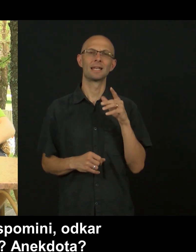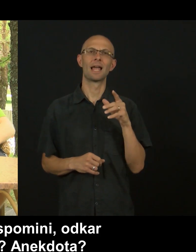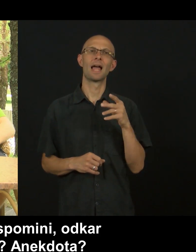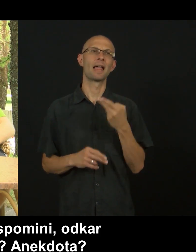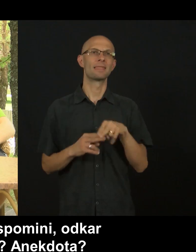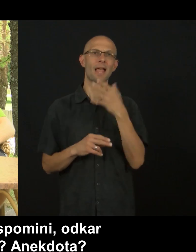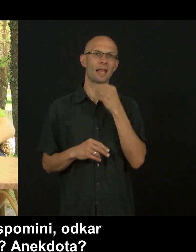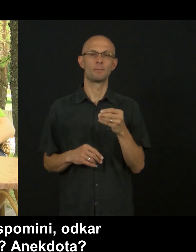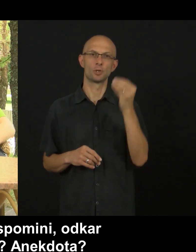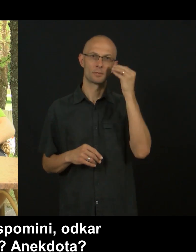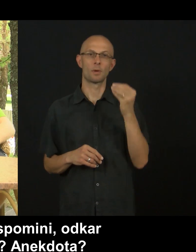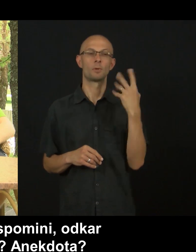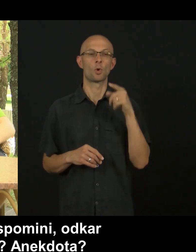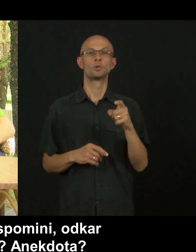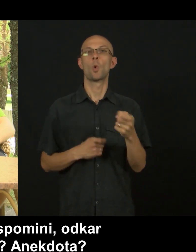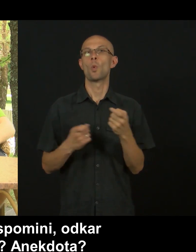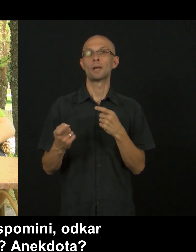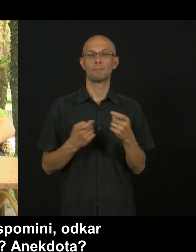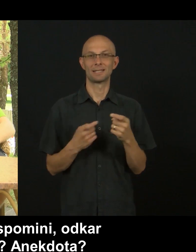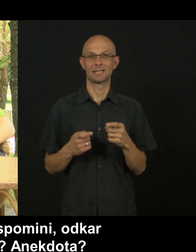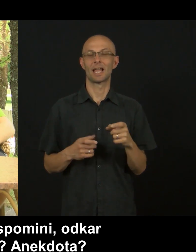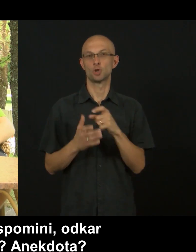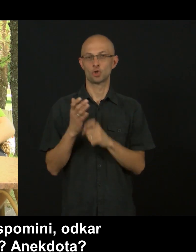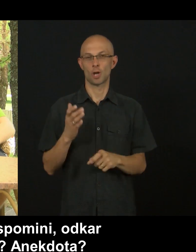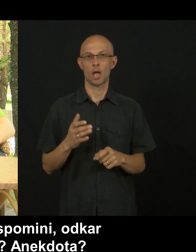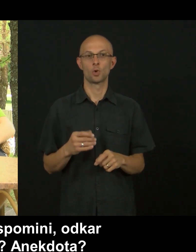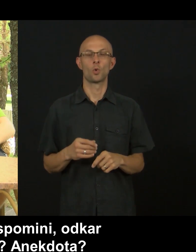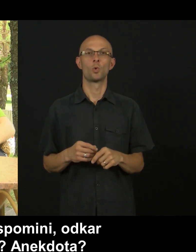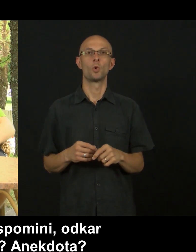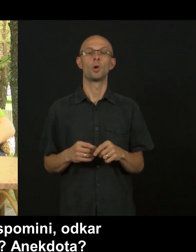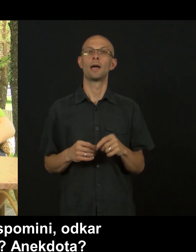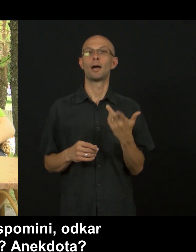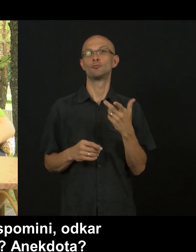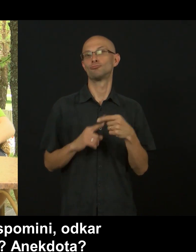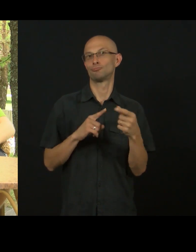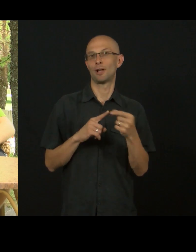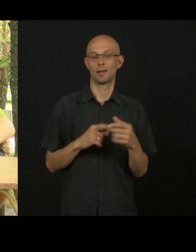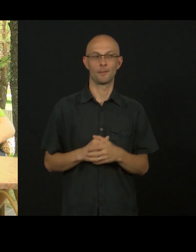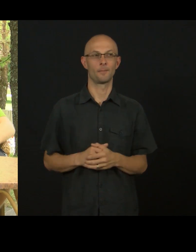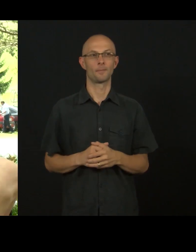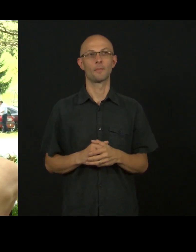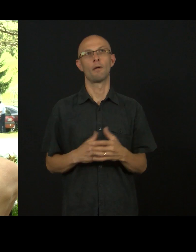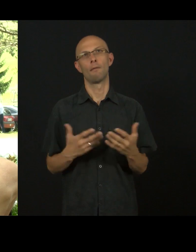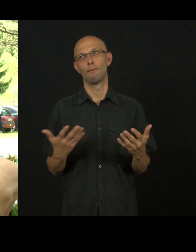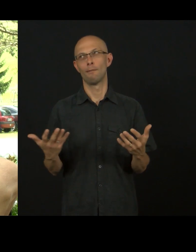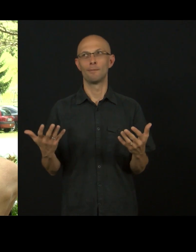Kateri so bili najbolj lepi spomini, odkar si v reprezentanci, članov, anekdota?